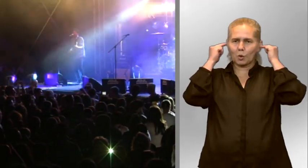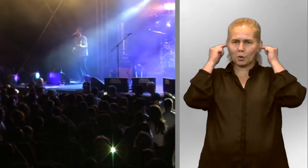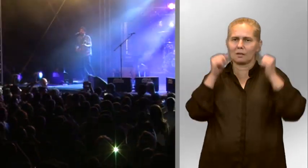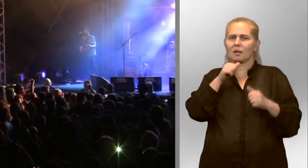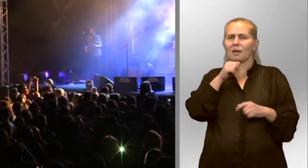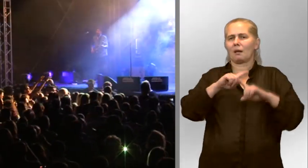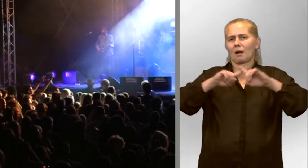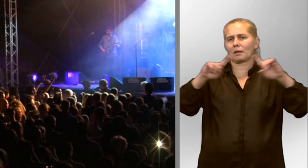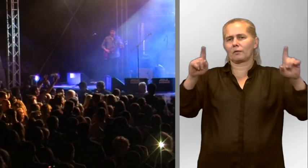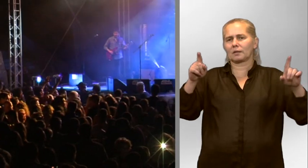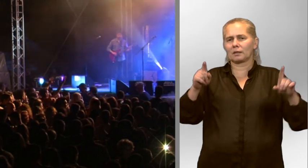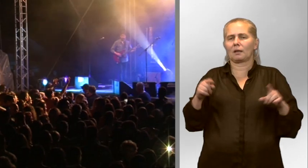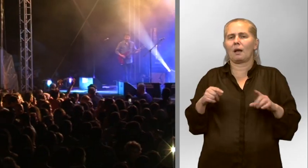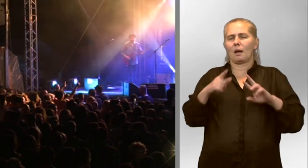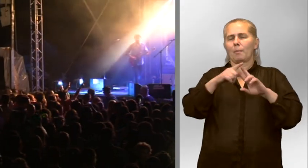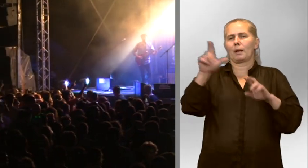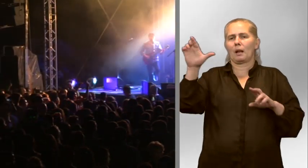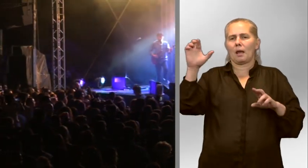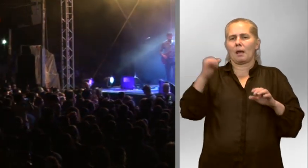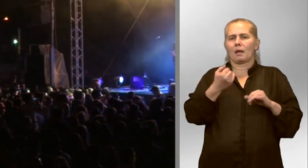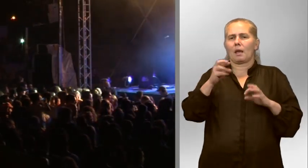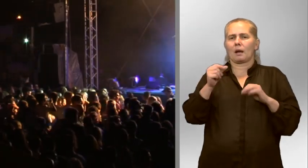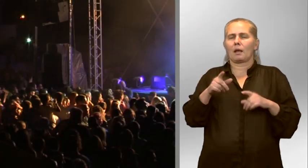i raznovrsnih plejera.